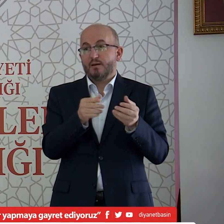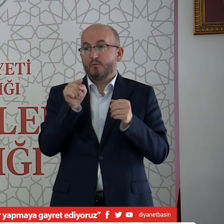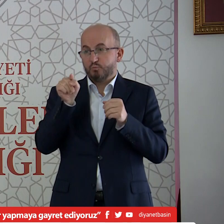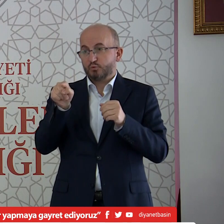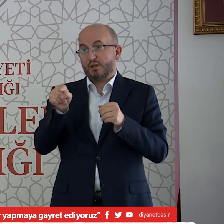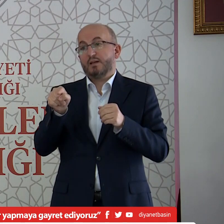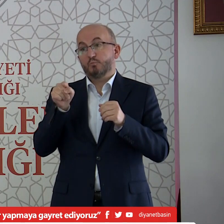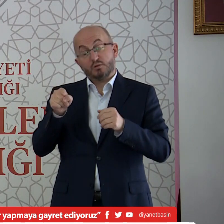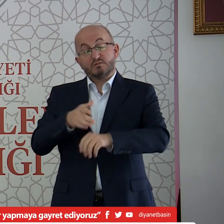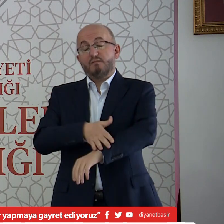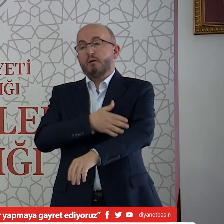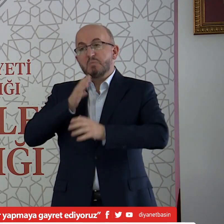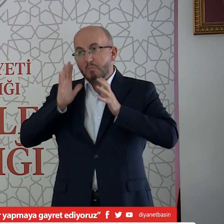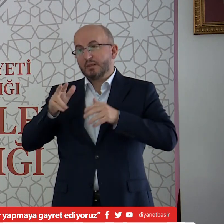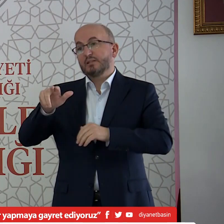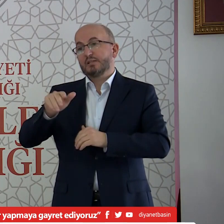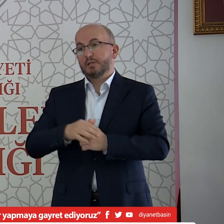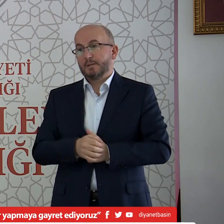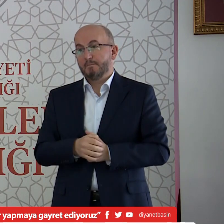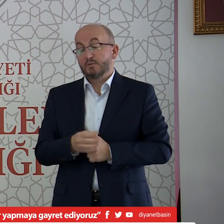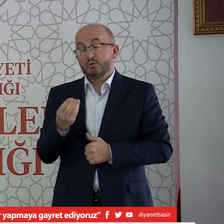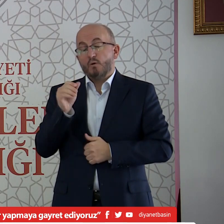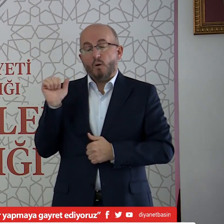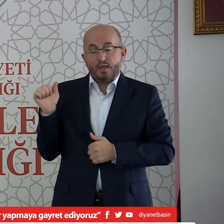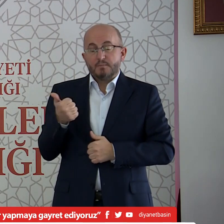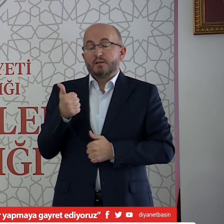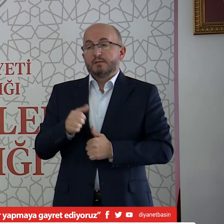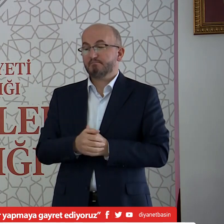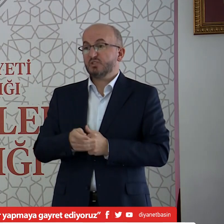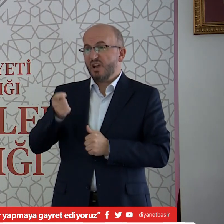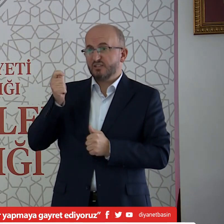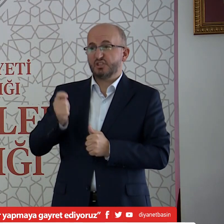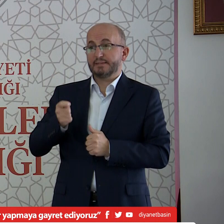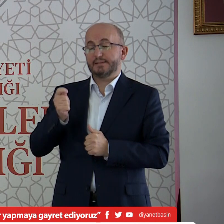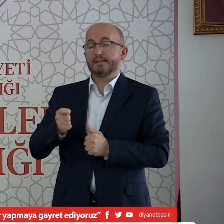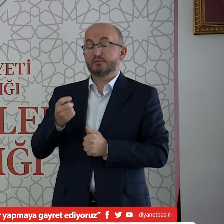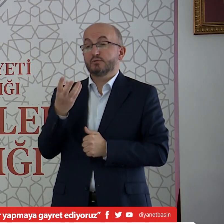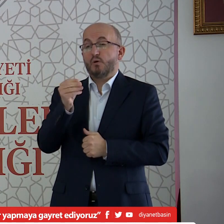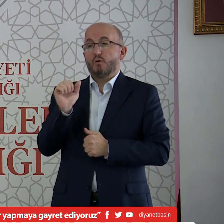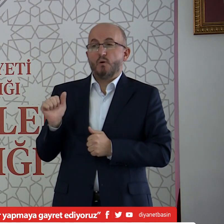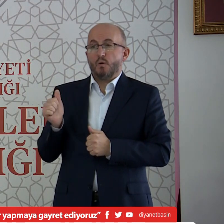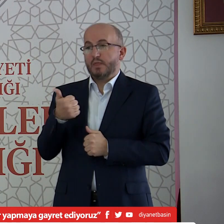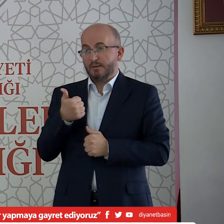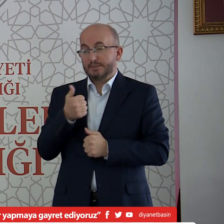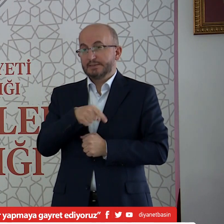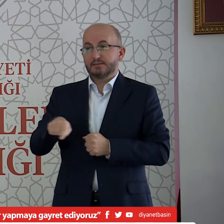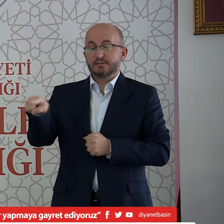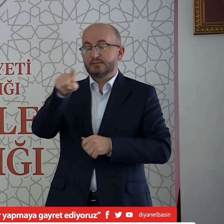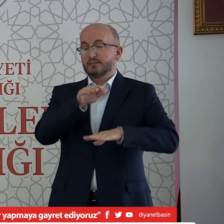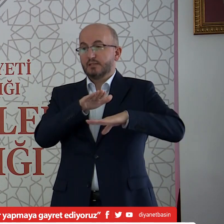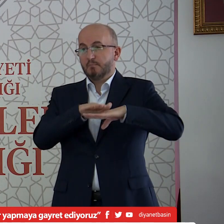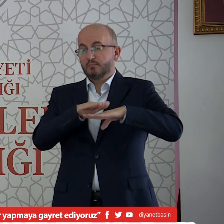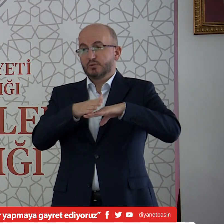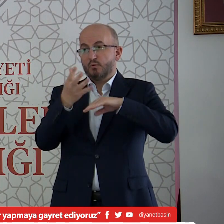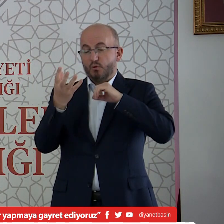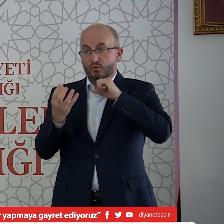bir ibadet. Bu da bir ibadet. Çok önemli bir ibadet. Çok önemli. Sizin yapmış